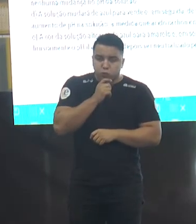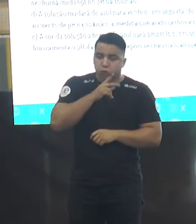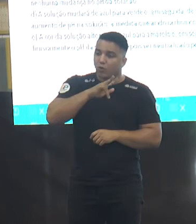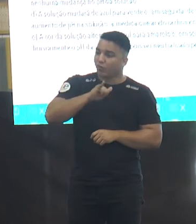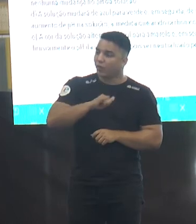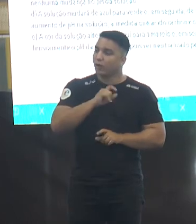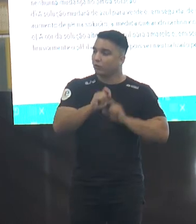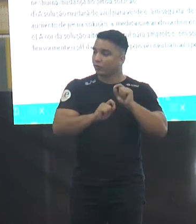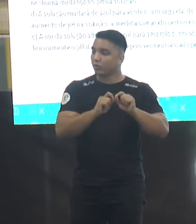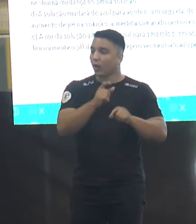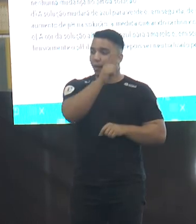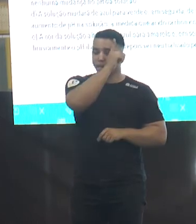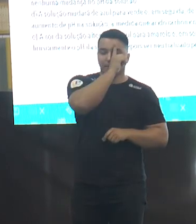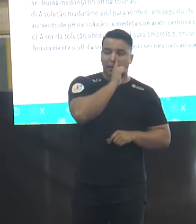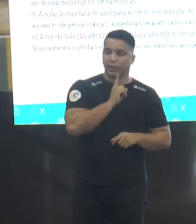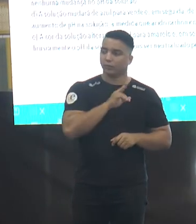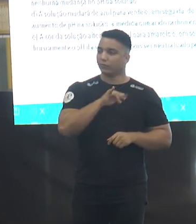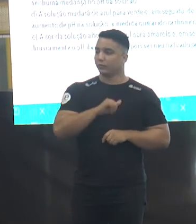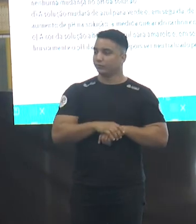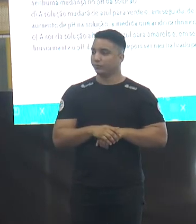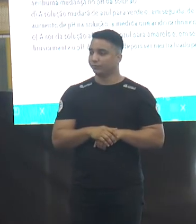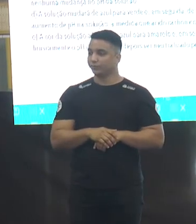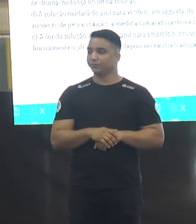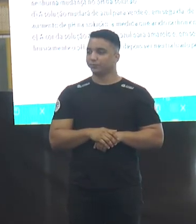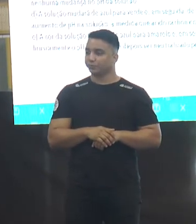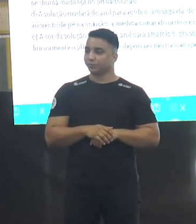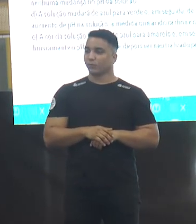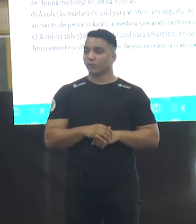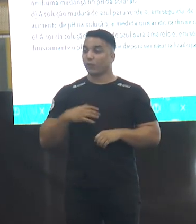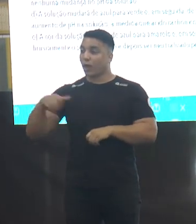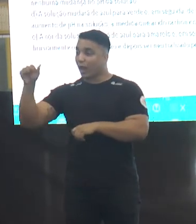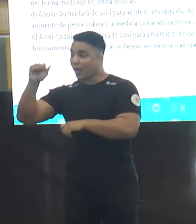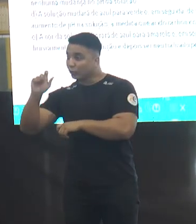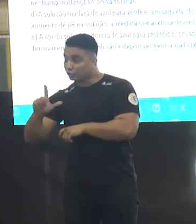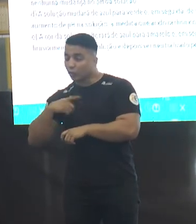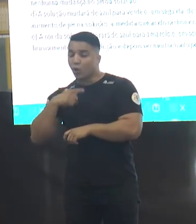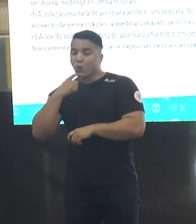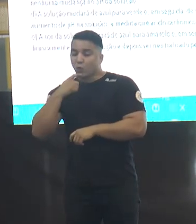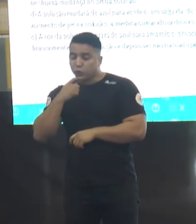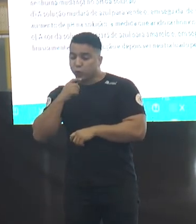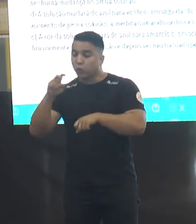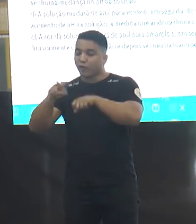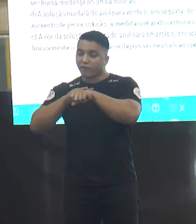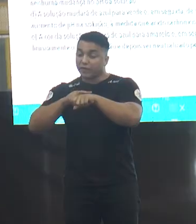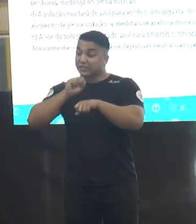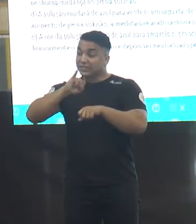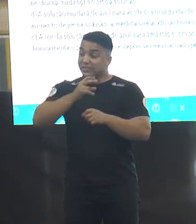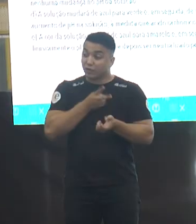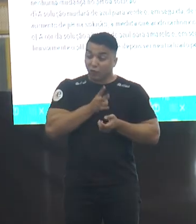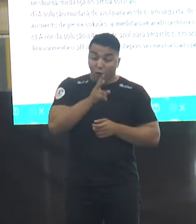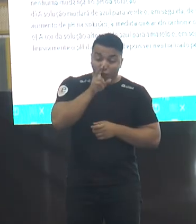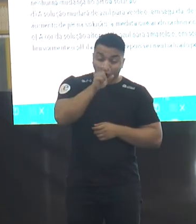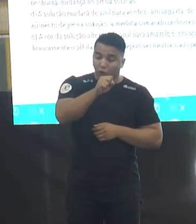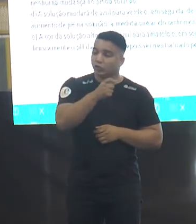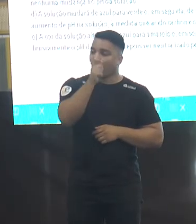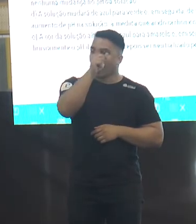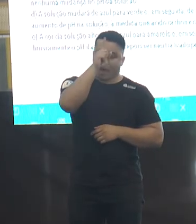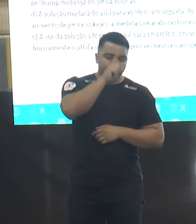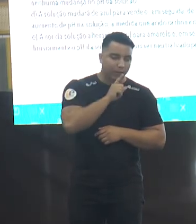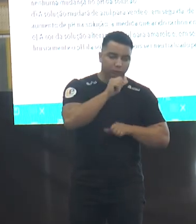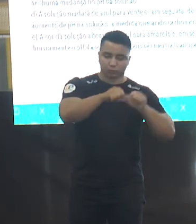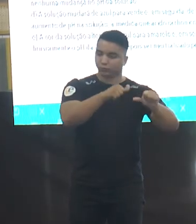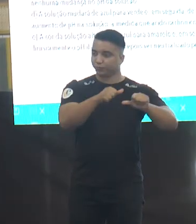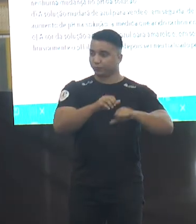ficar amarelo. Então, quando eu coloco um ácido em cima de uma base, eu